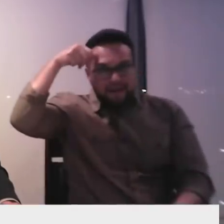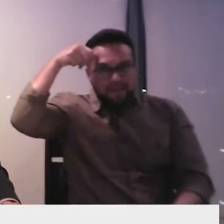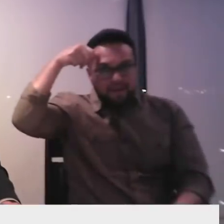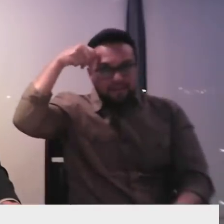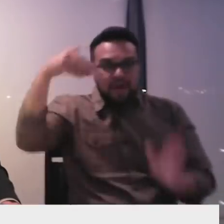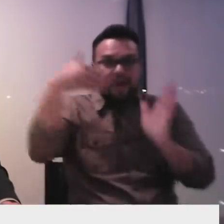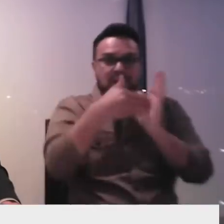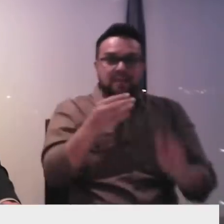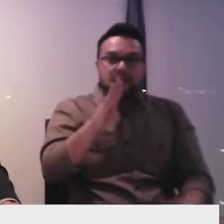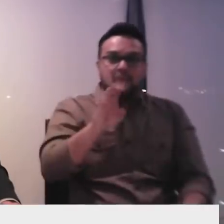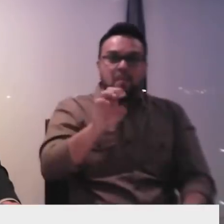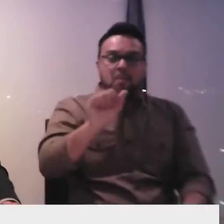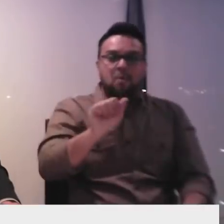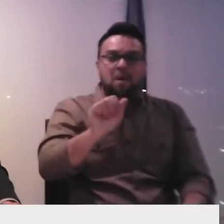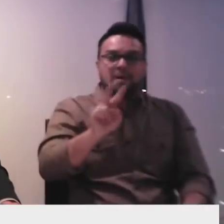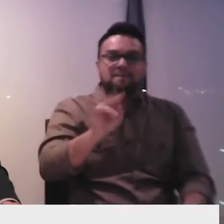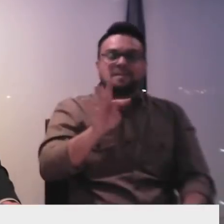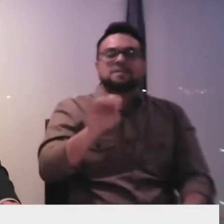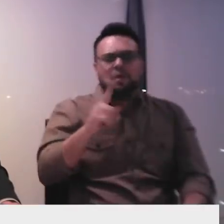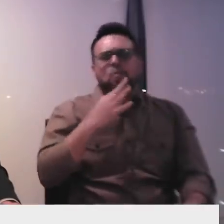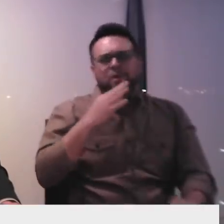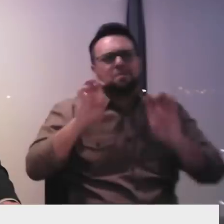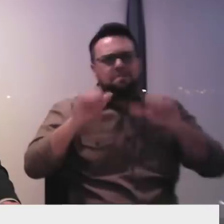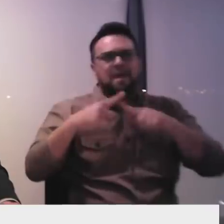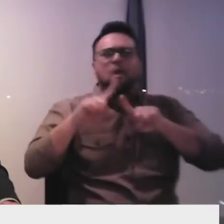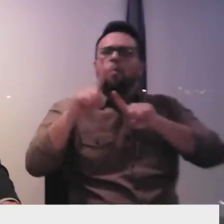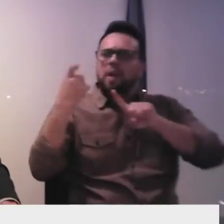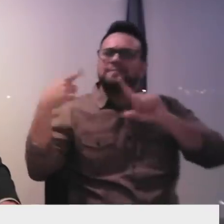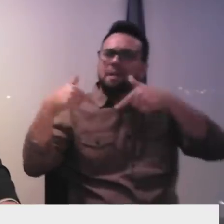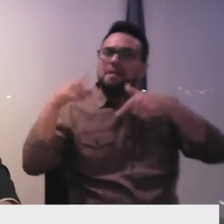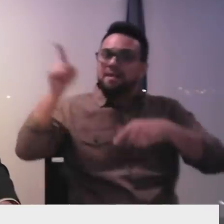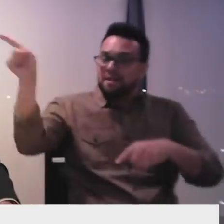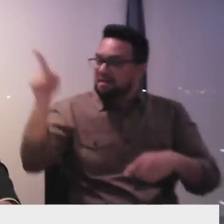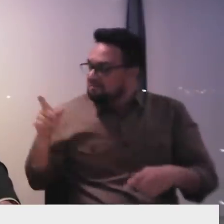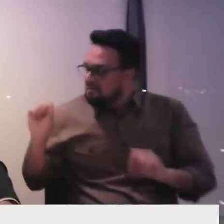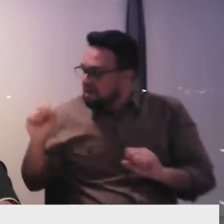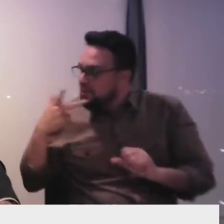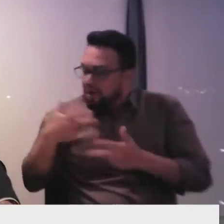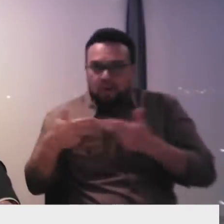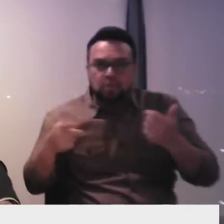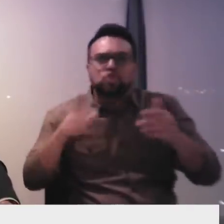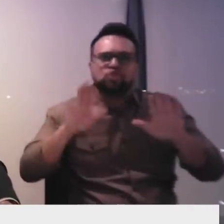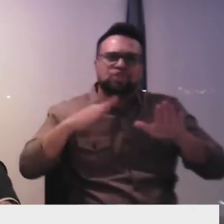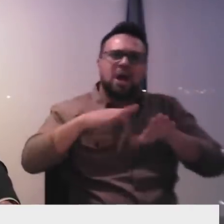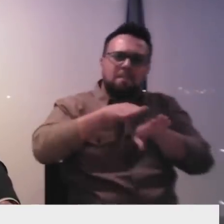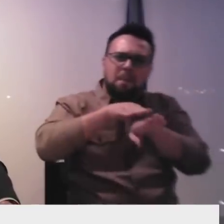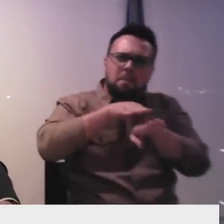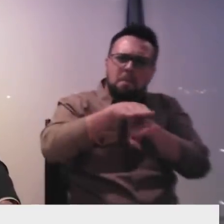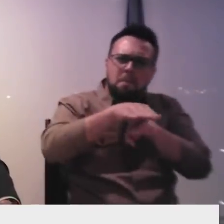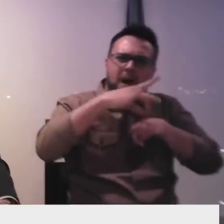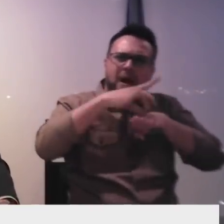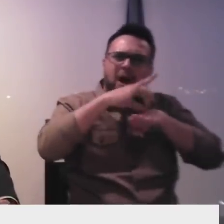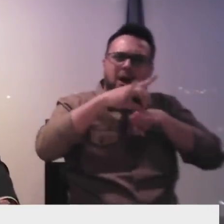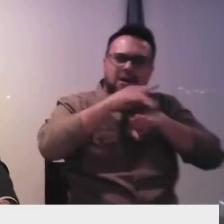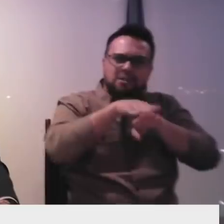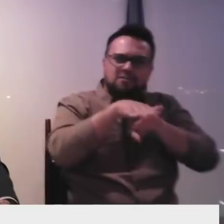Manaus Boa Vista? Conheço bem, BR-174. Trabalhei ali? Trabalhou ali? Fala alguma coisa dela aí. Tá asfaltada? Tá asfaltada, tá toda asfaltada.